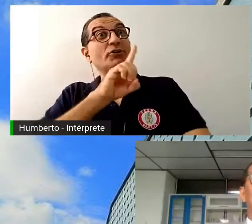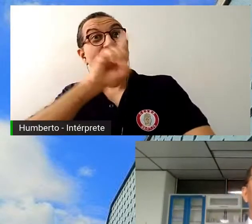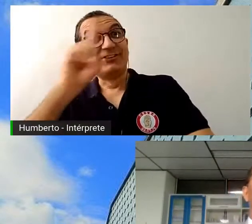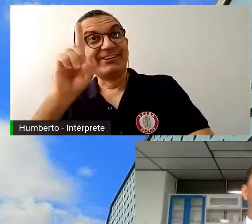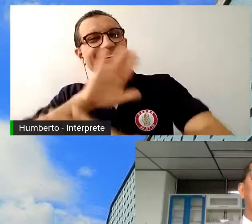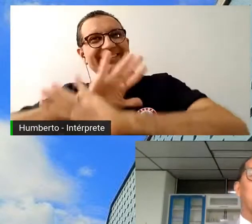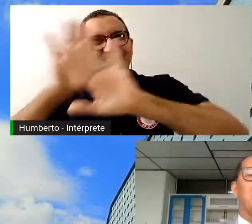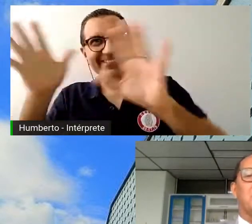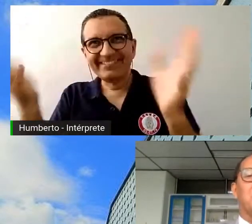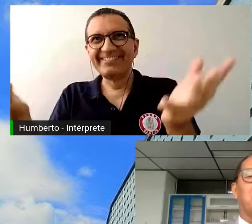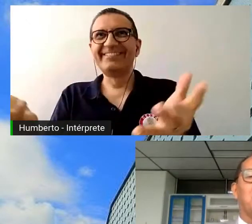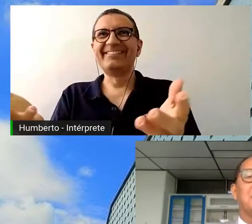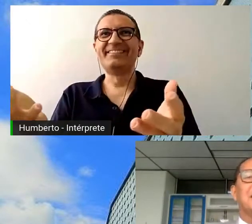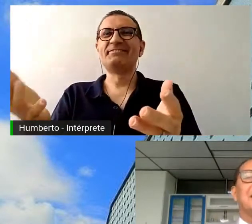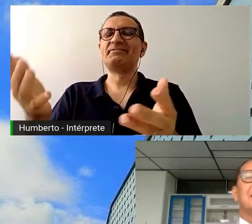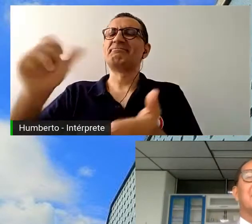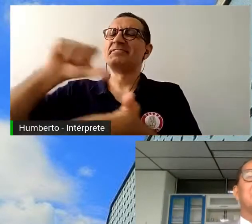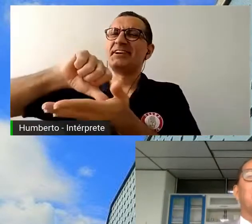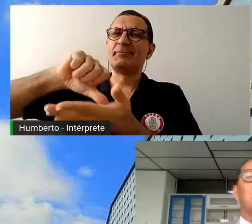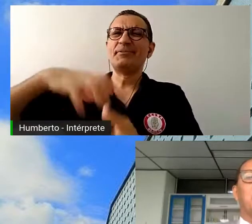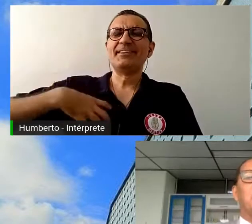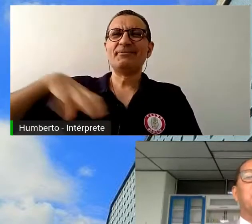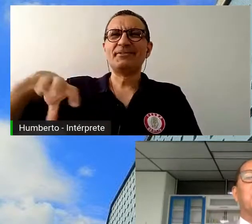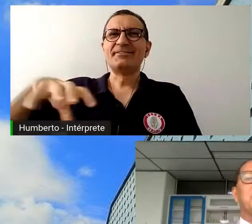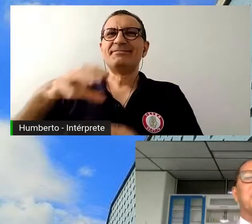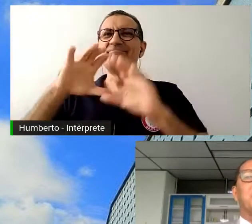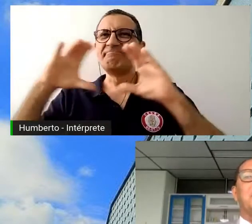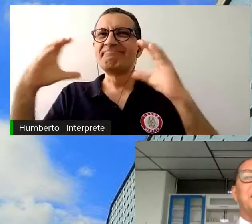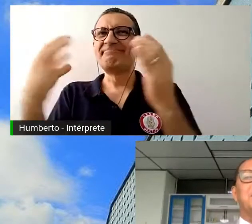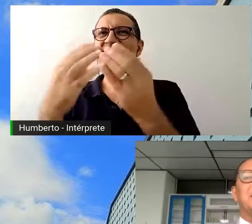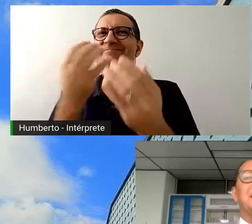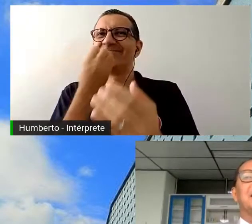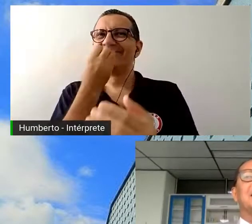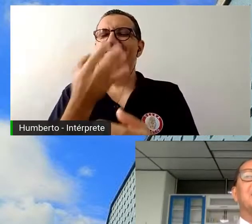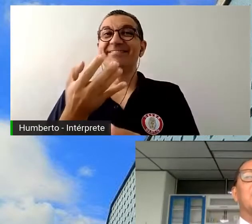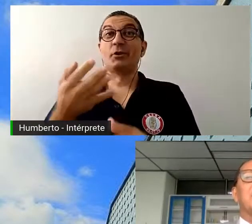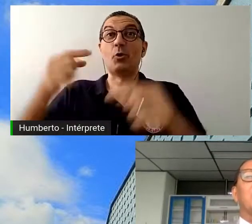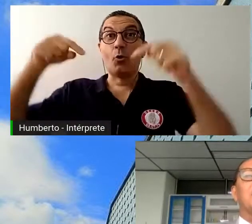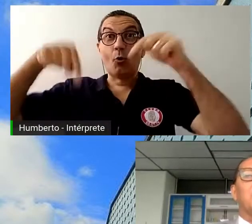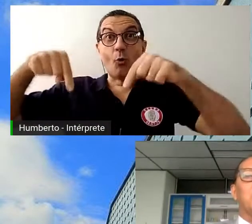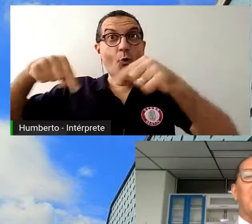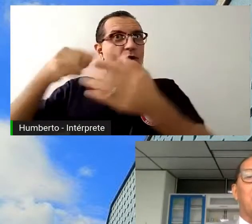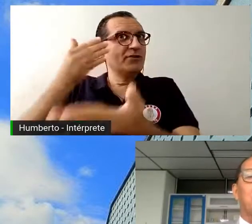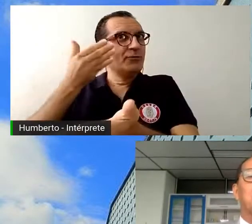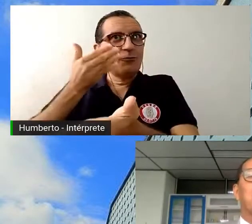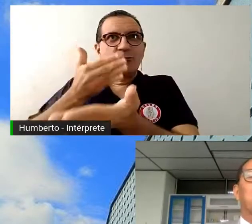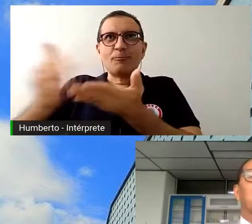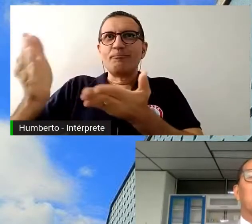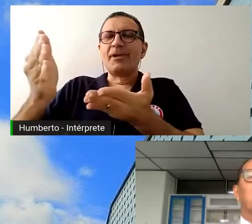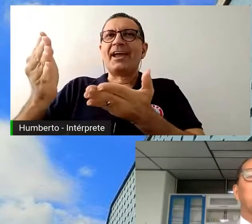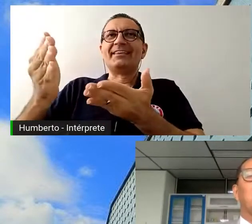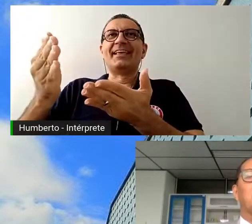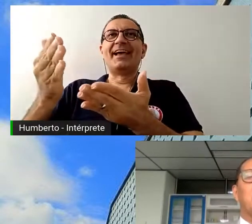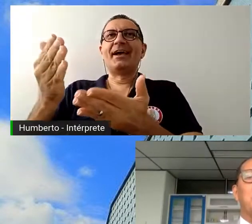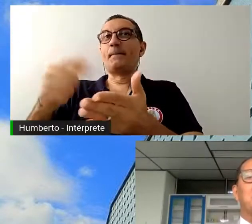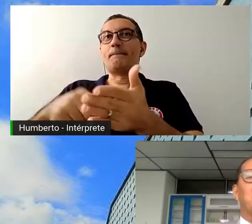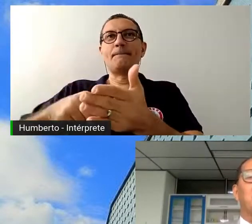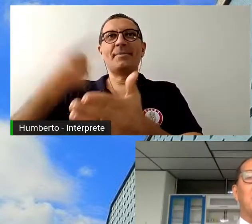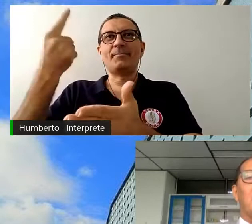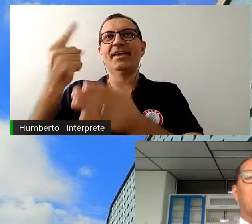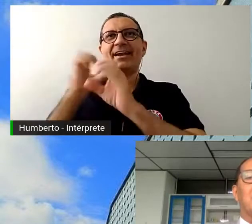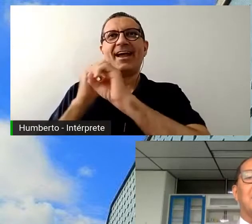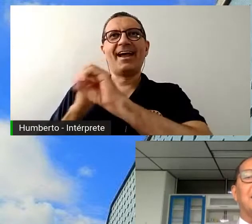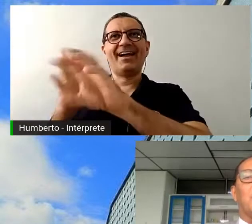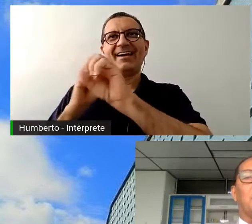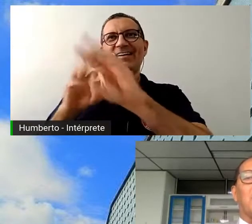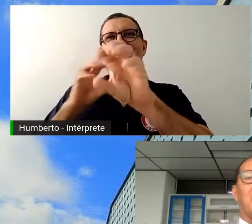bom dia comunidade do Campo de Salvador. Então, hoje, oficialmente, é nossa aula inaugural. Nós teremos dois momentos